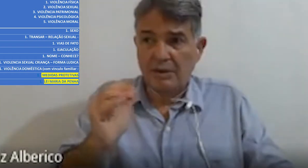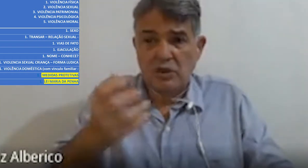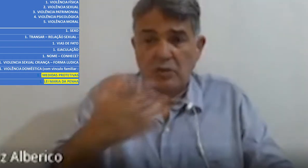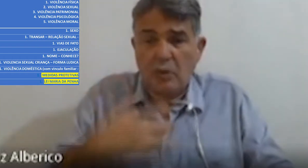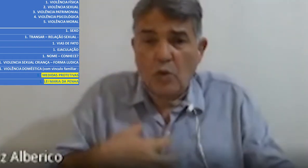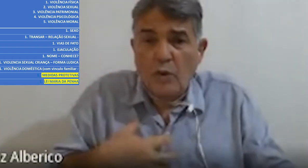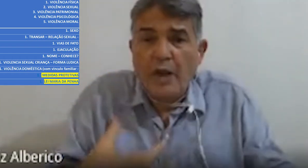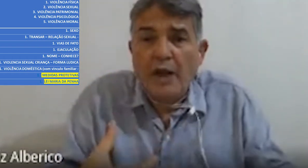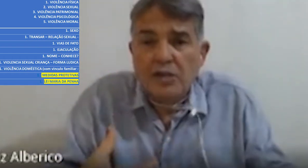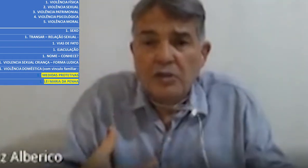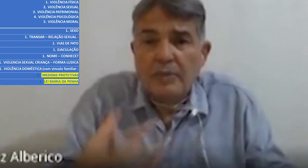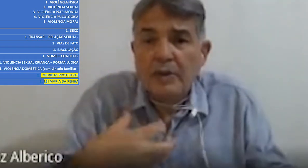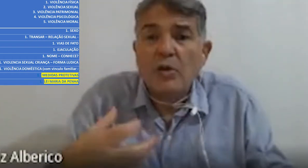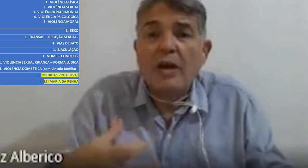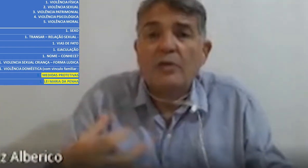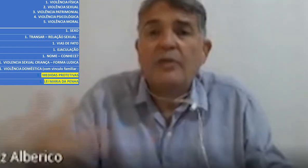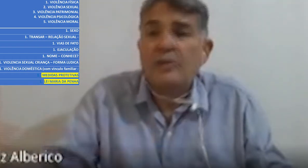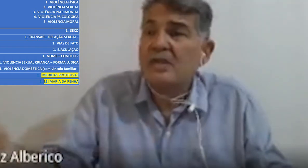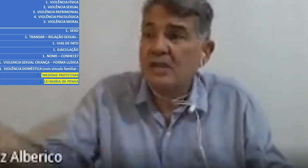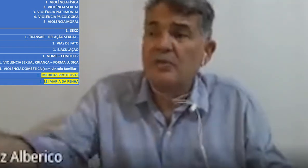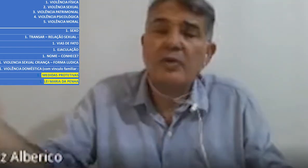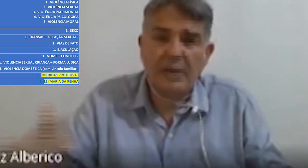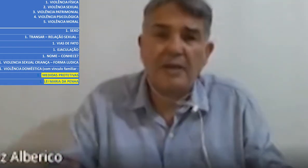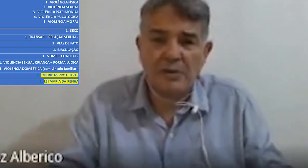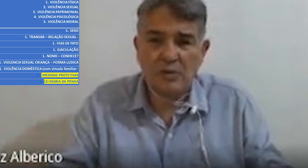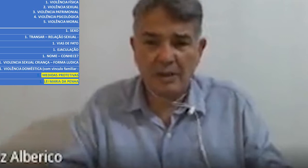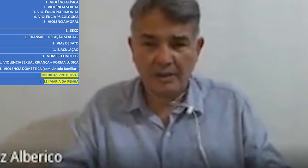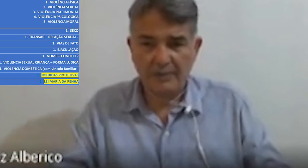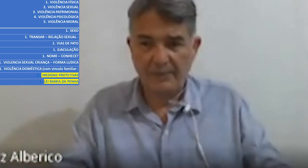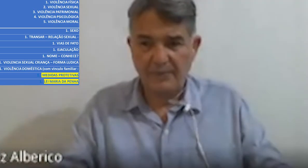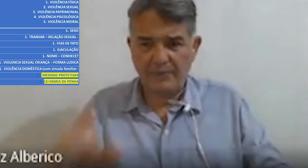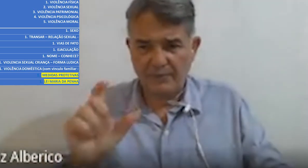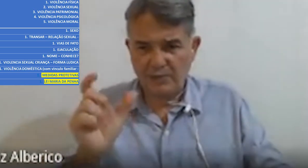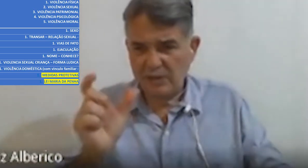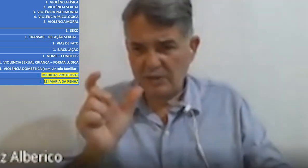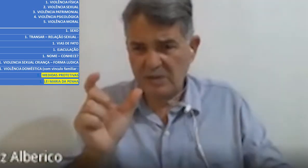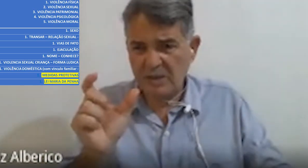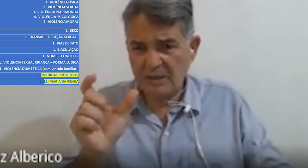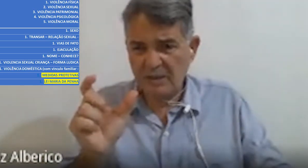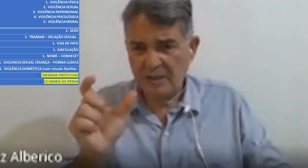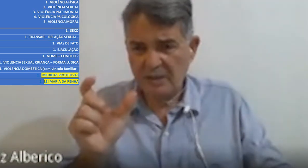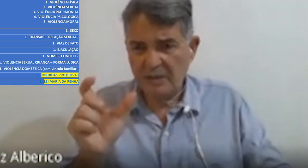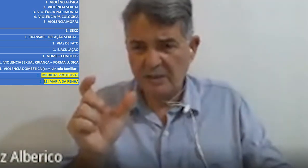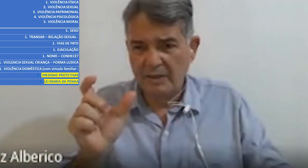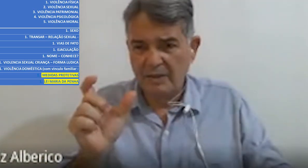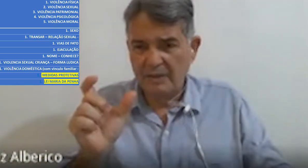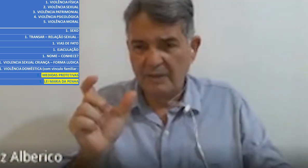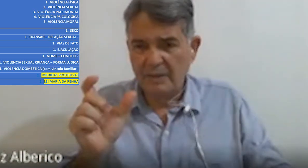Se o meu corpo reagiu, é porque eu quero, porque eu preciso, porque aquela pessoa quer. Não sei se vocês conseguiram entender.